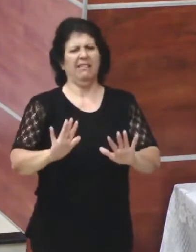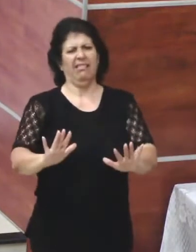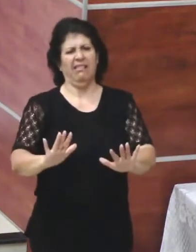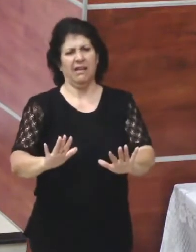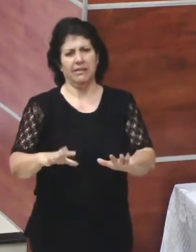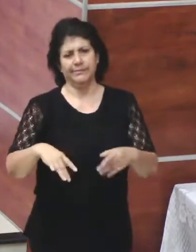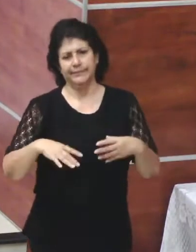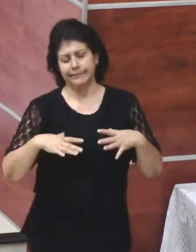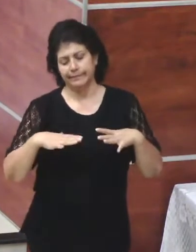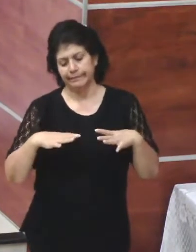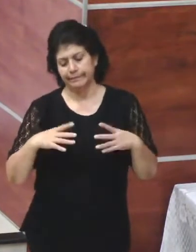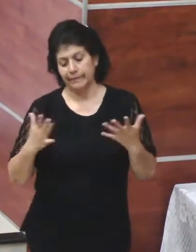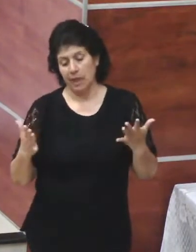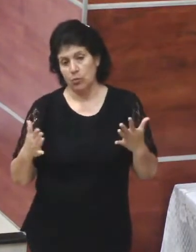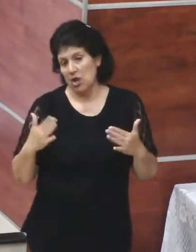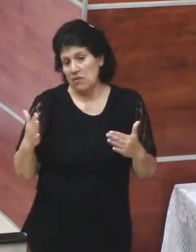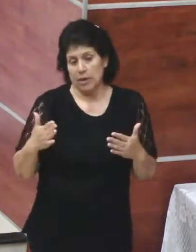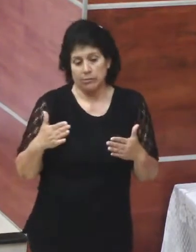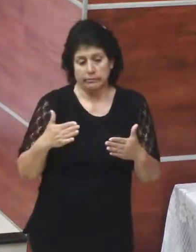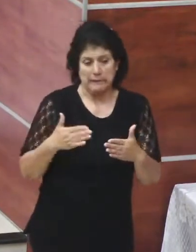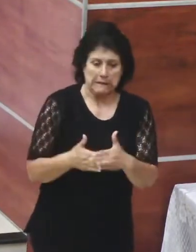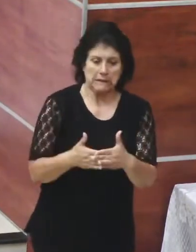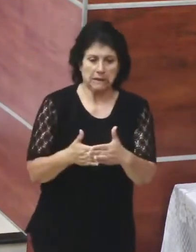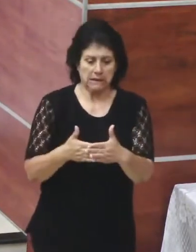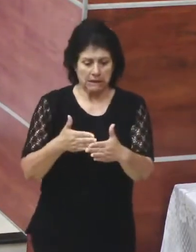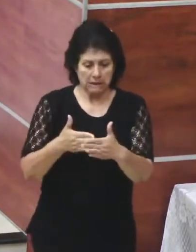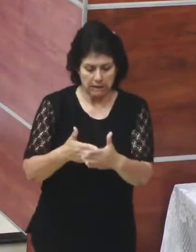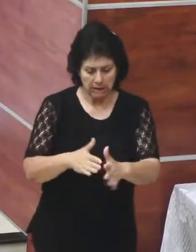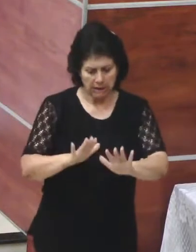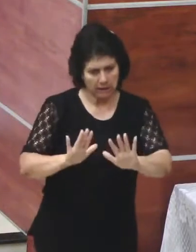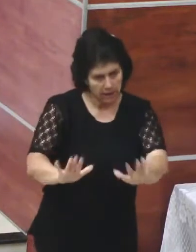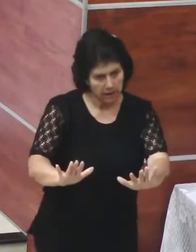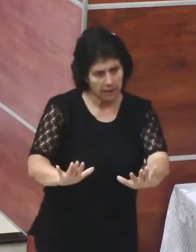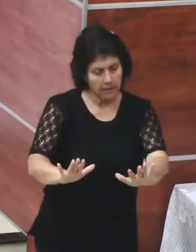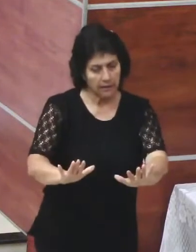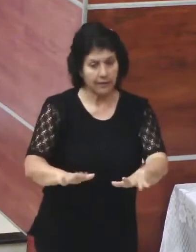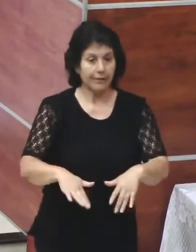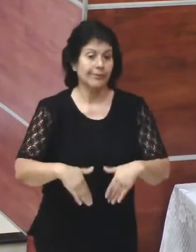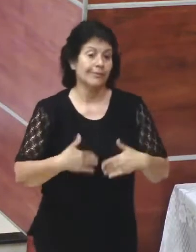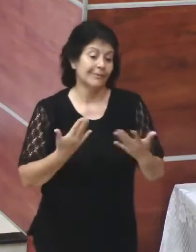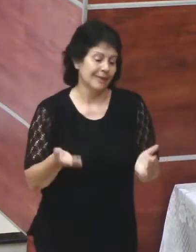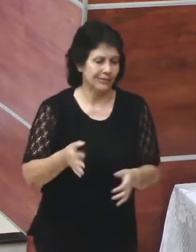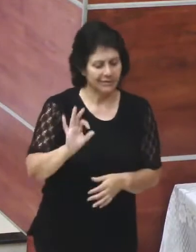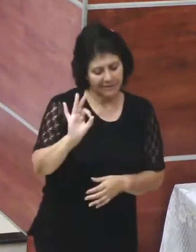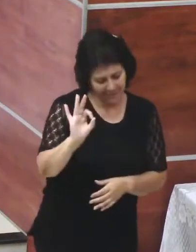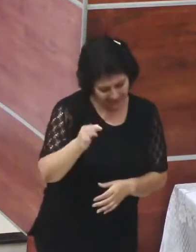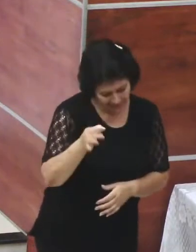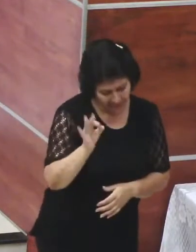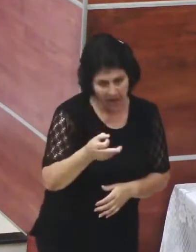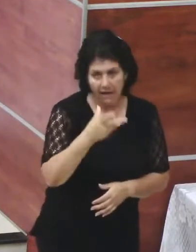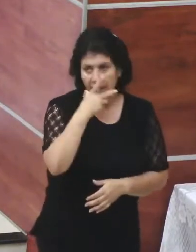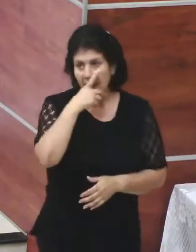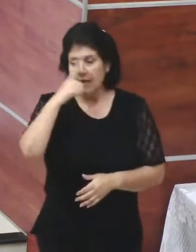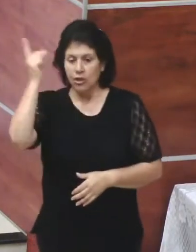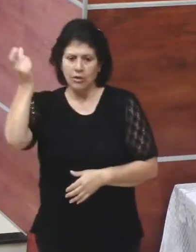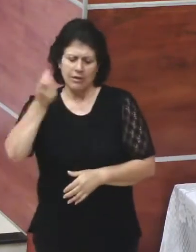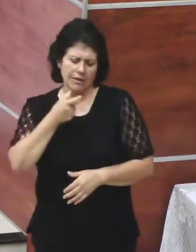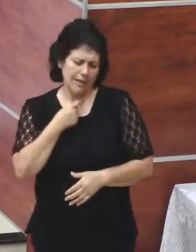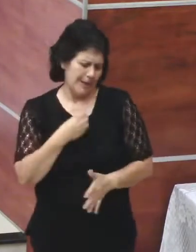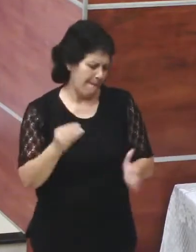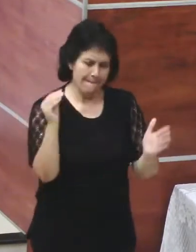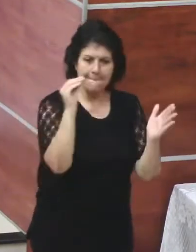Ha llegado a un límite y hasta allí queda, pero sabe que Dios espera más de mí.